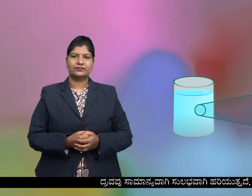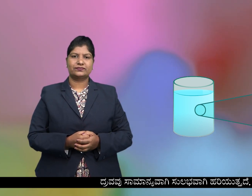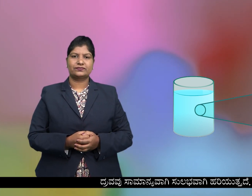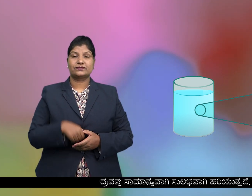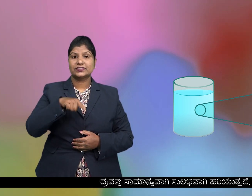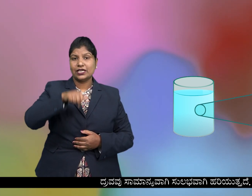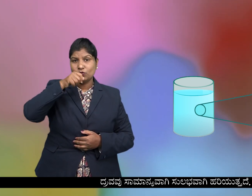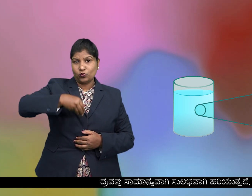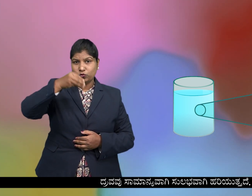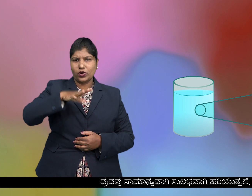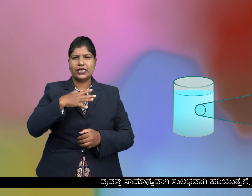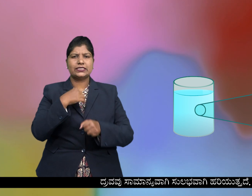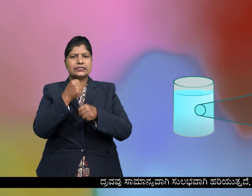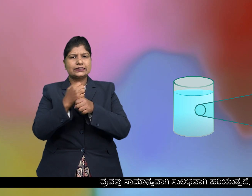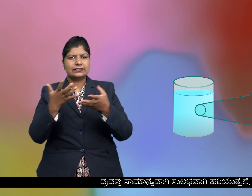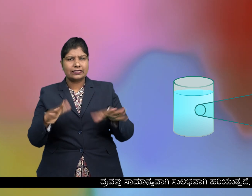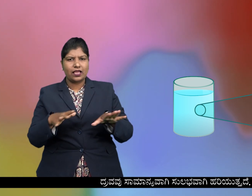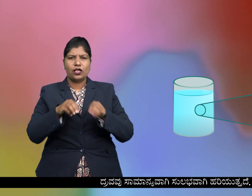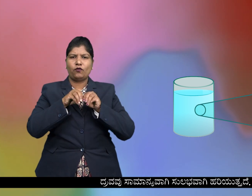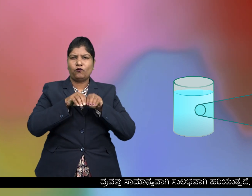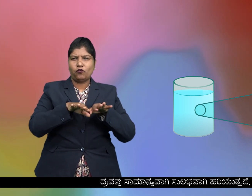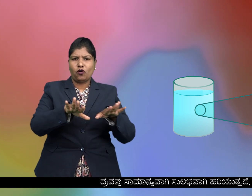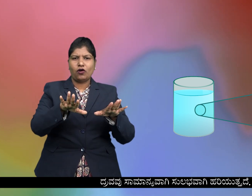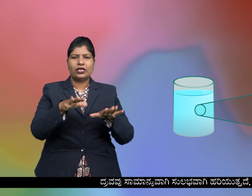ದ್ರವವು ಸಾಮಾನ್ಯವಾಗಿ ಸುಲಭವಾಗಿ ಹರಿಯುತ್ತದೆ.